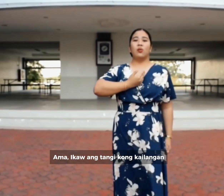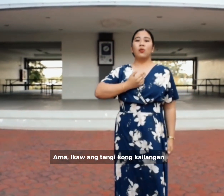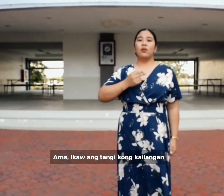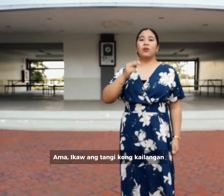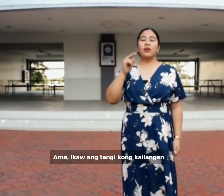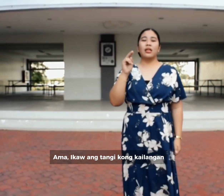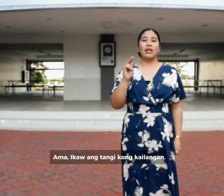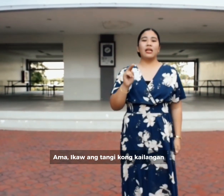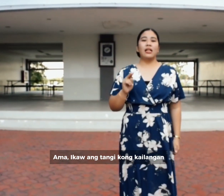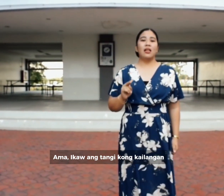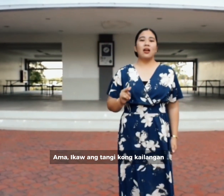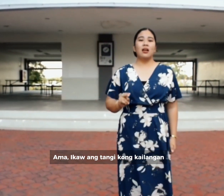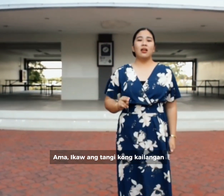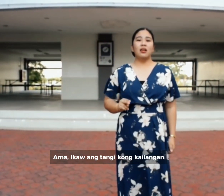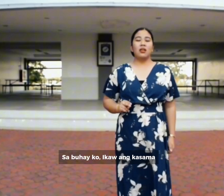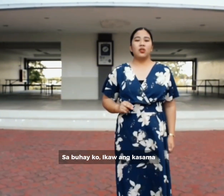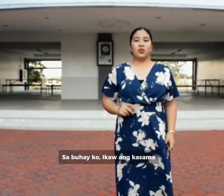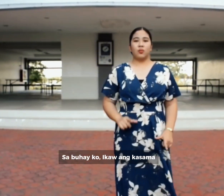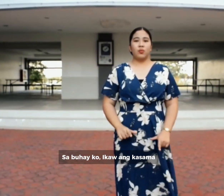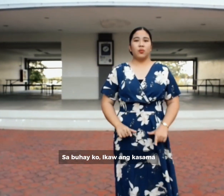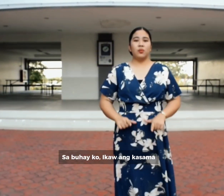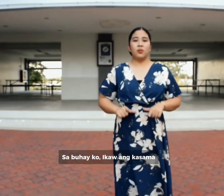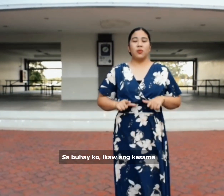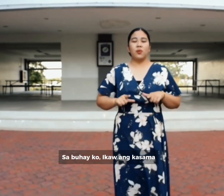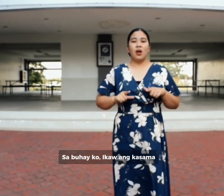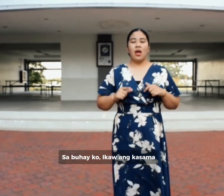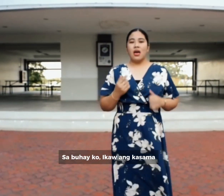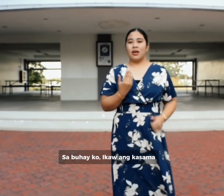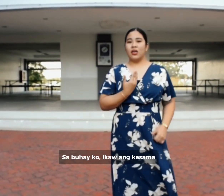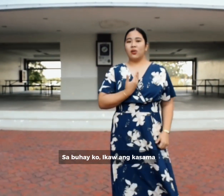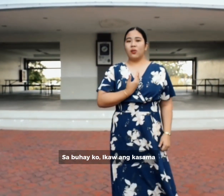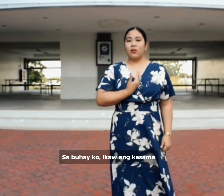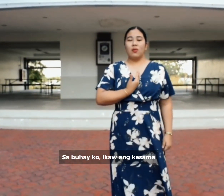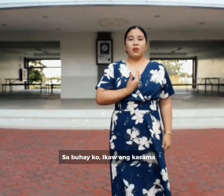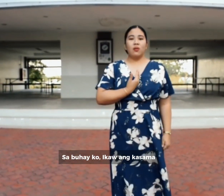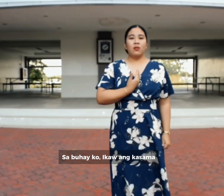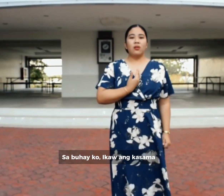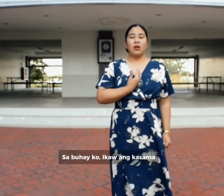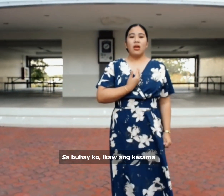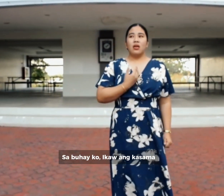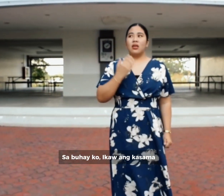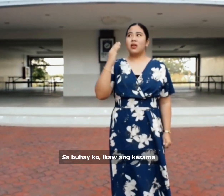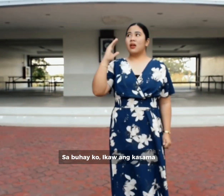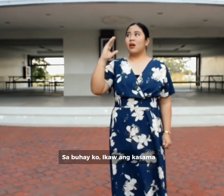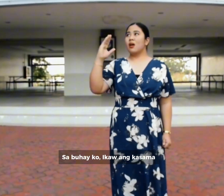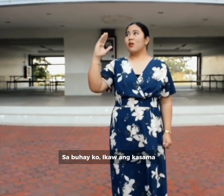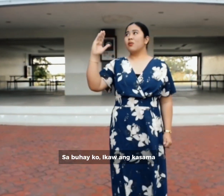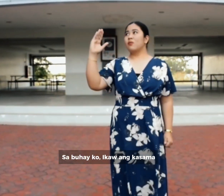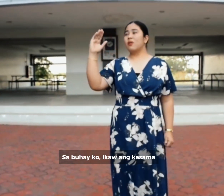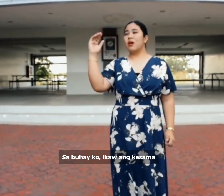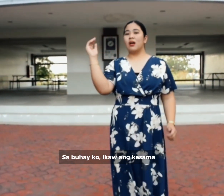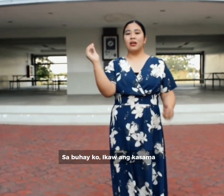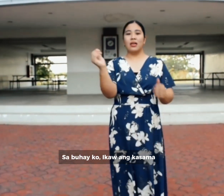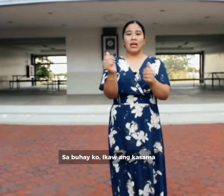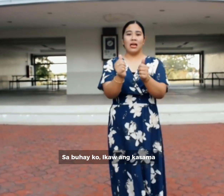Kung kailangan sa buhay ko, ikaw ang